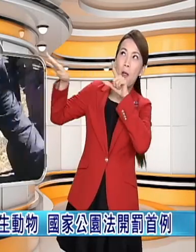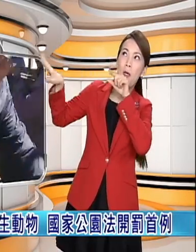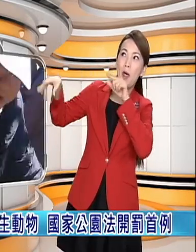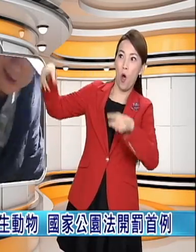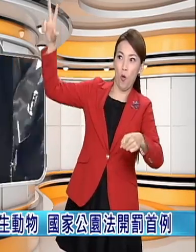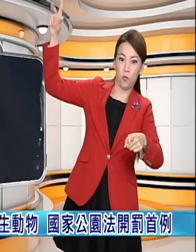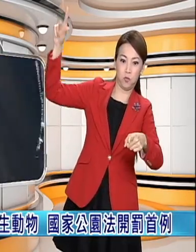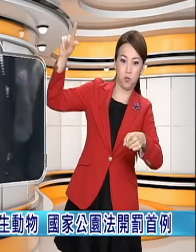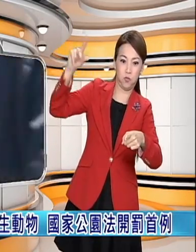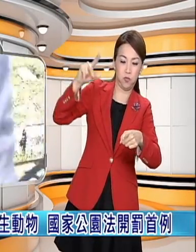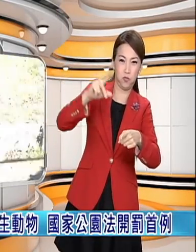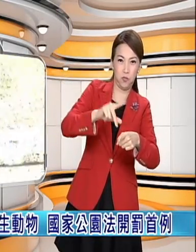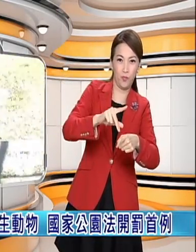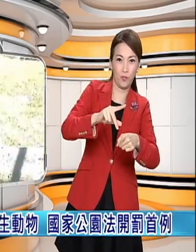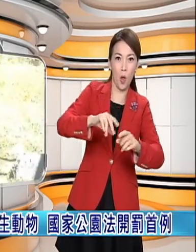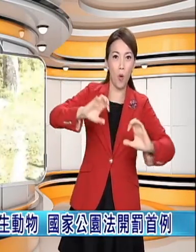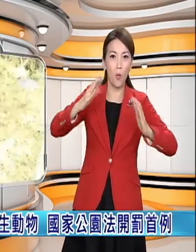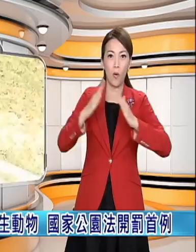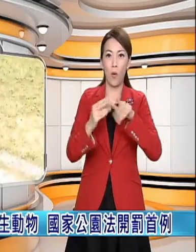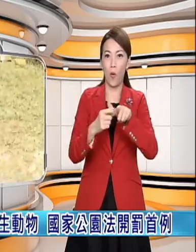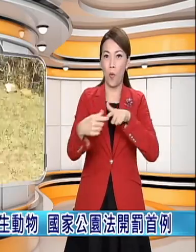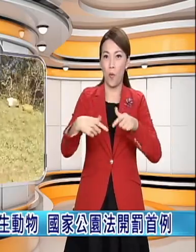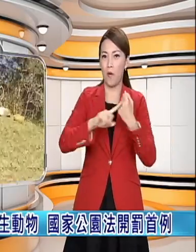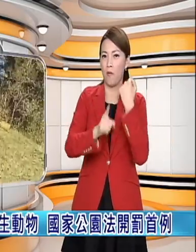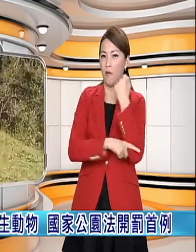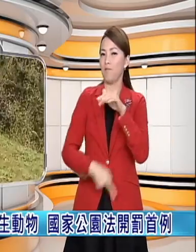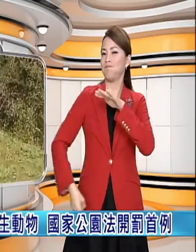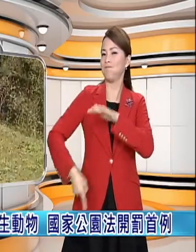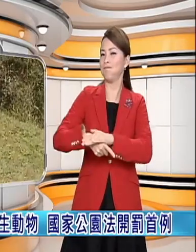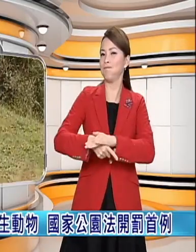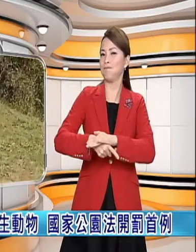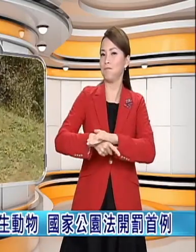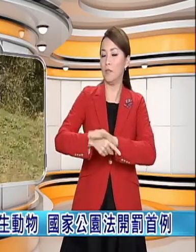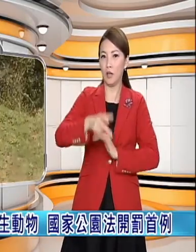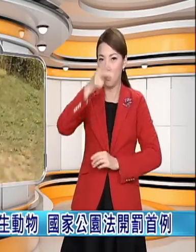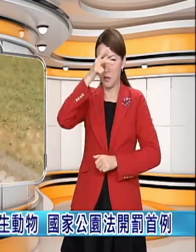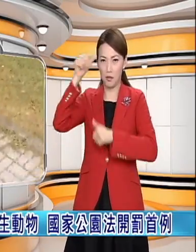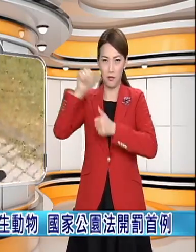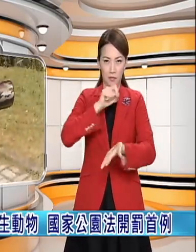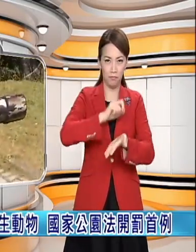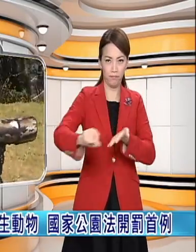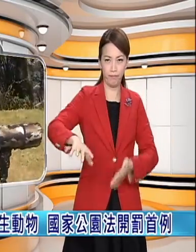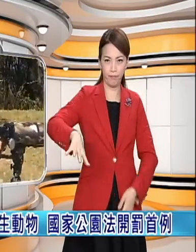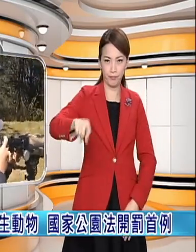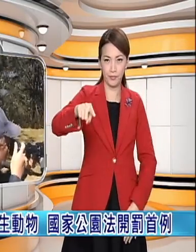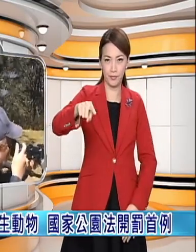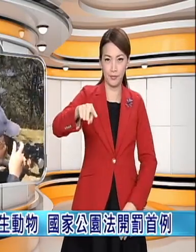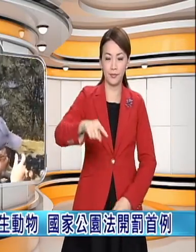在，警方依国家公园法开出了第一张罚单。